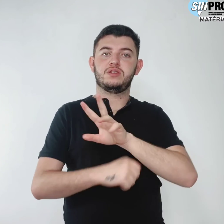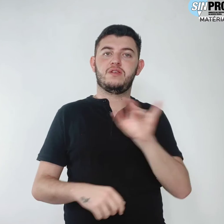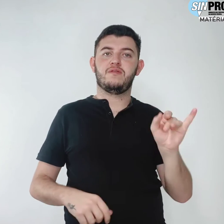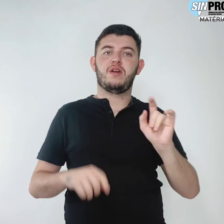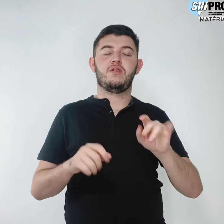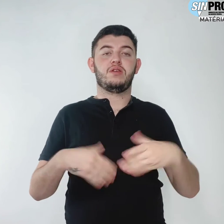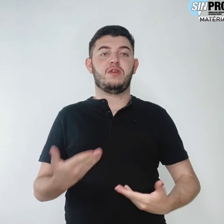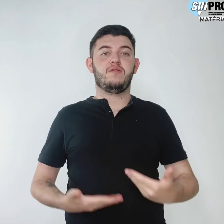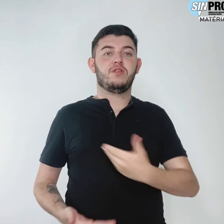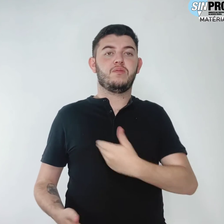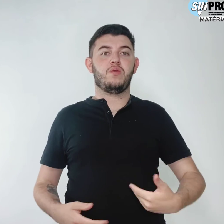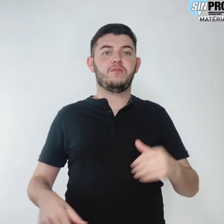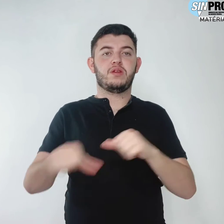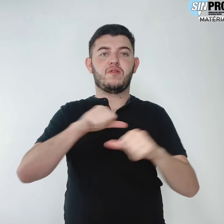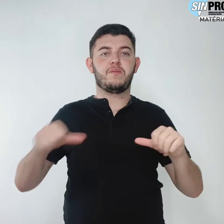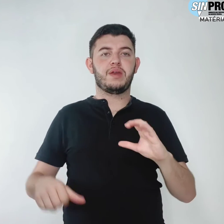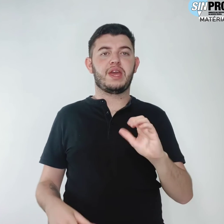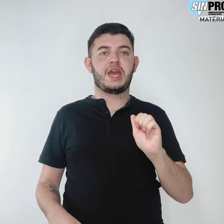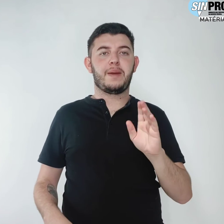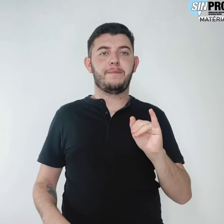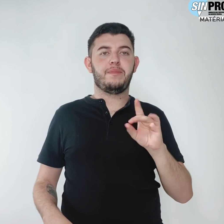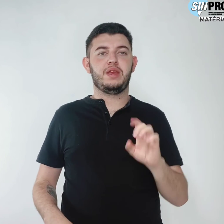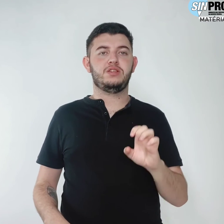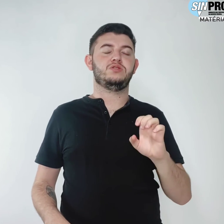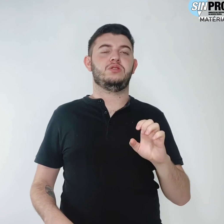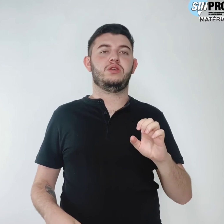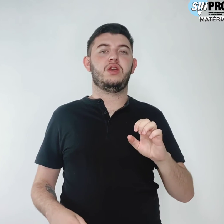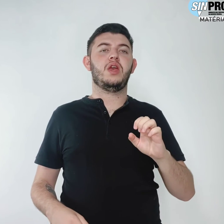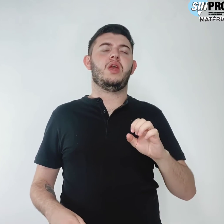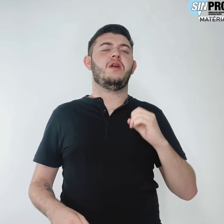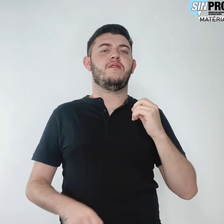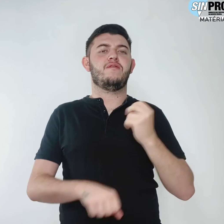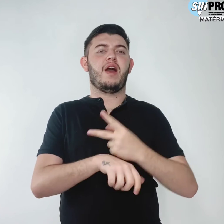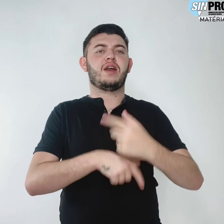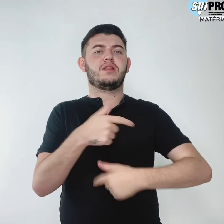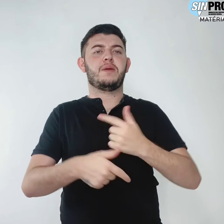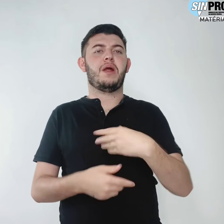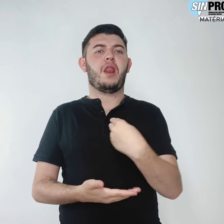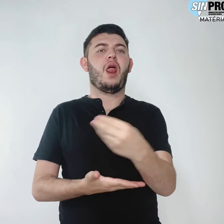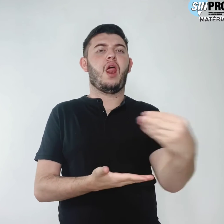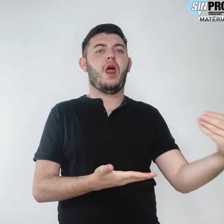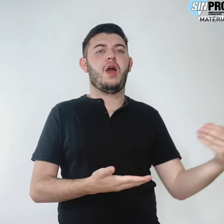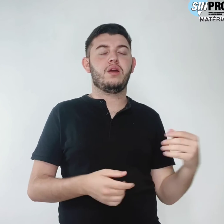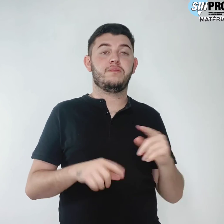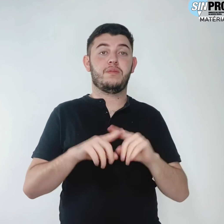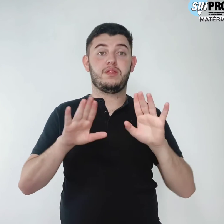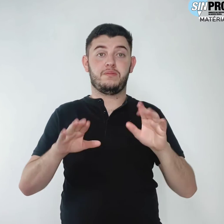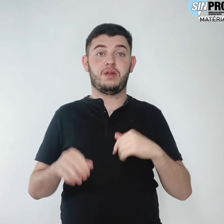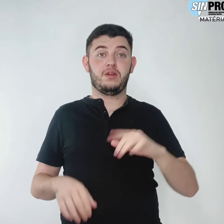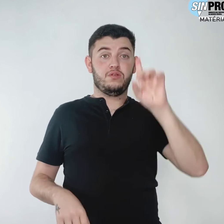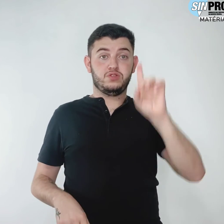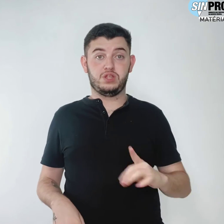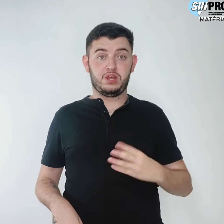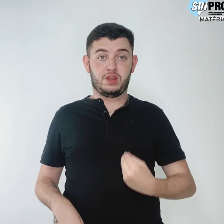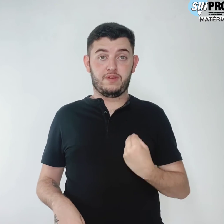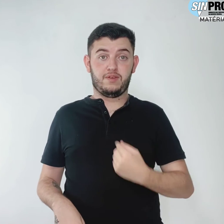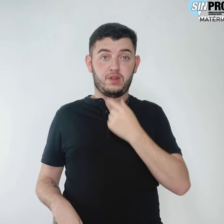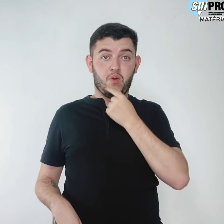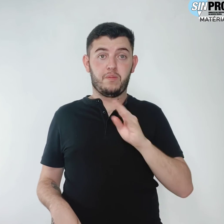transforma os serviços públicos em cabide de emprego, afirma a diretoria. Contra o direito à vida,